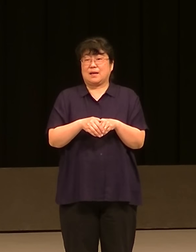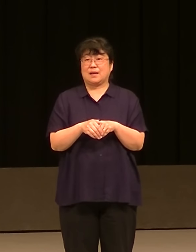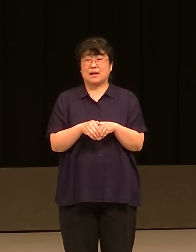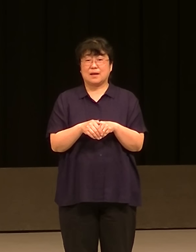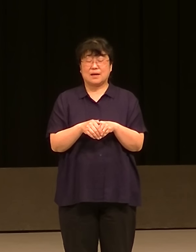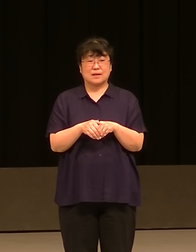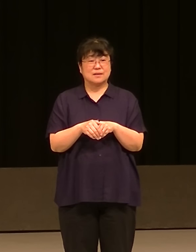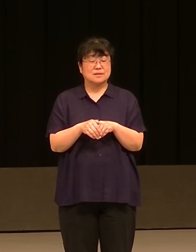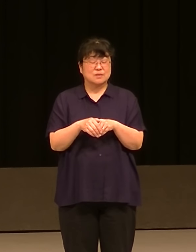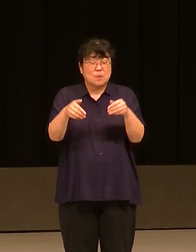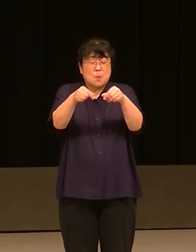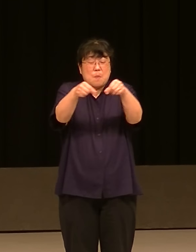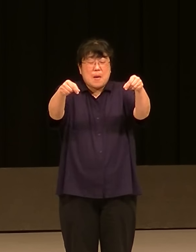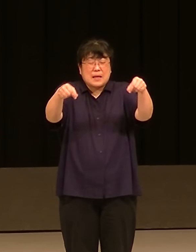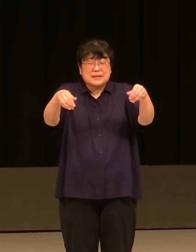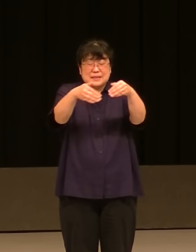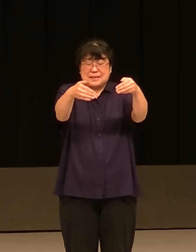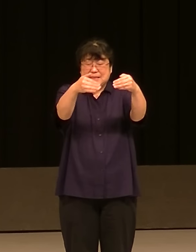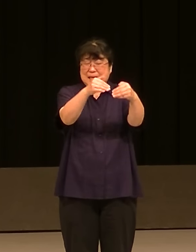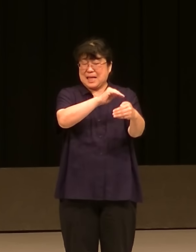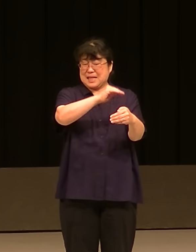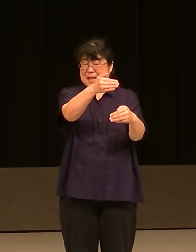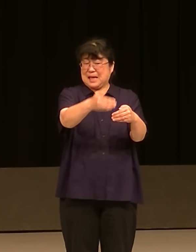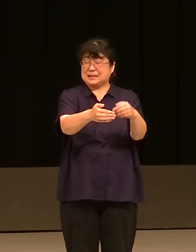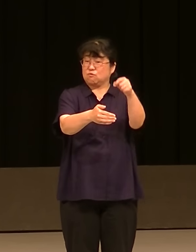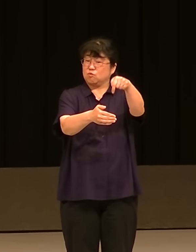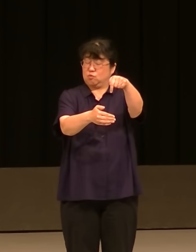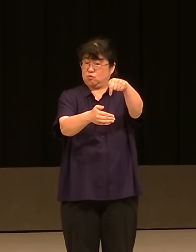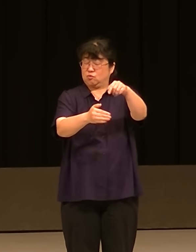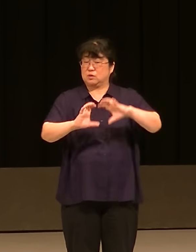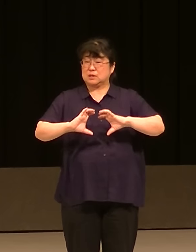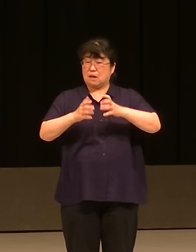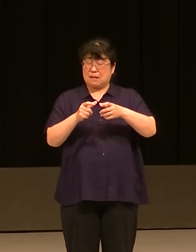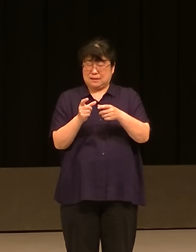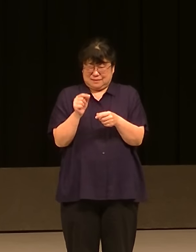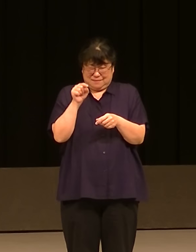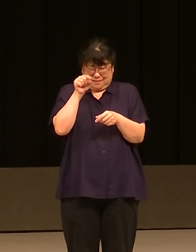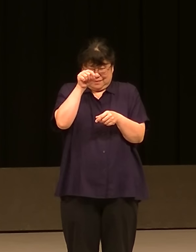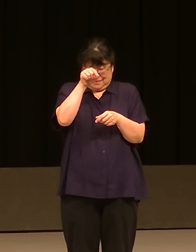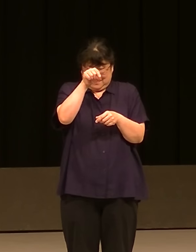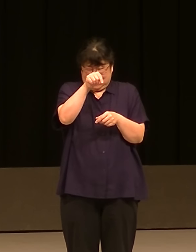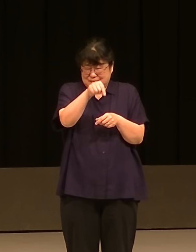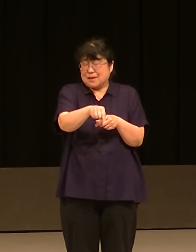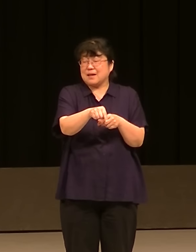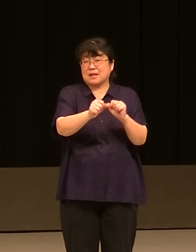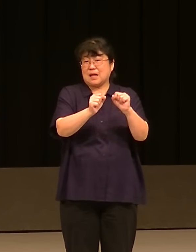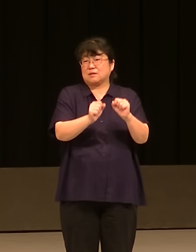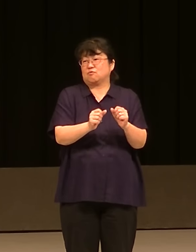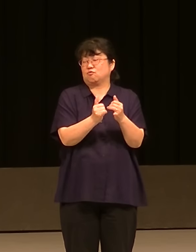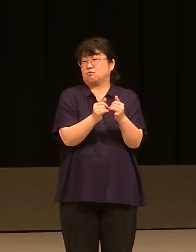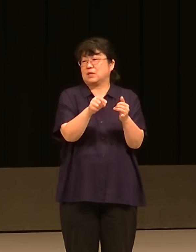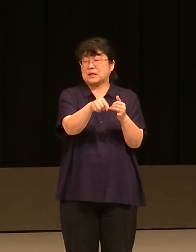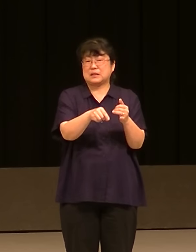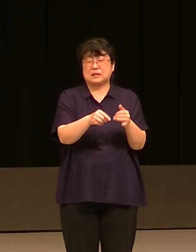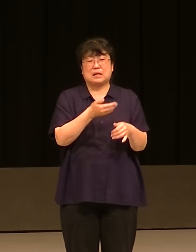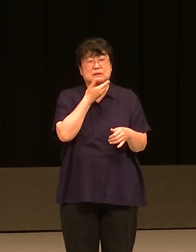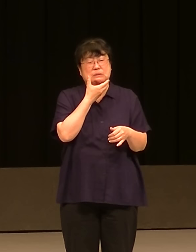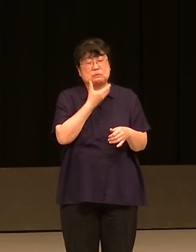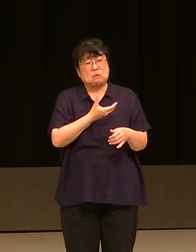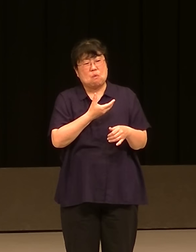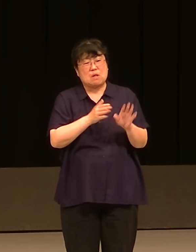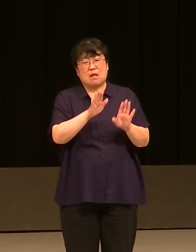ですね、へりの部分、という本当に世の中の地の果てに追いやられてしまっているような、不幸な労